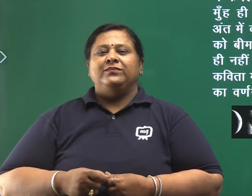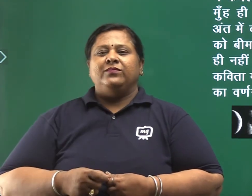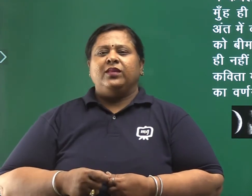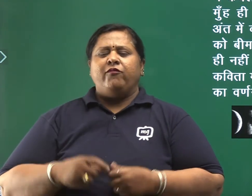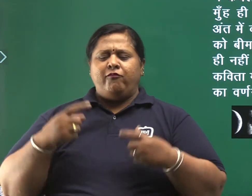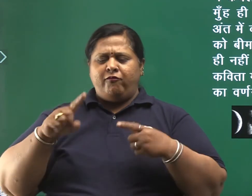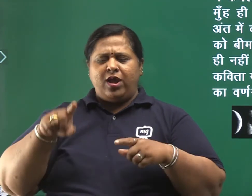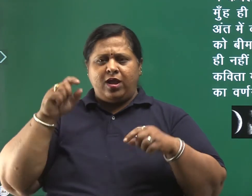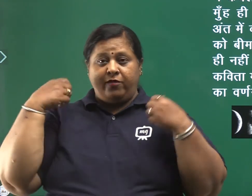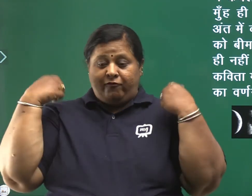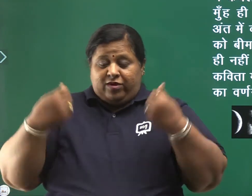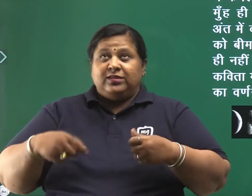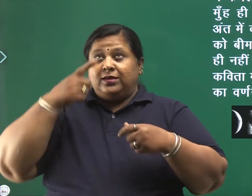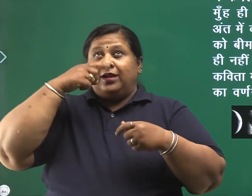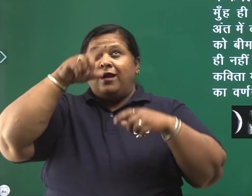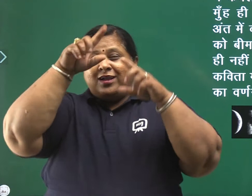वह वस्त्र